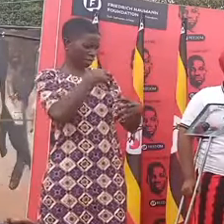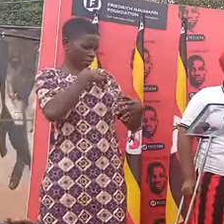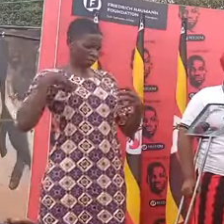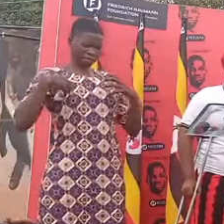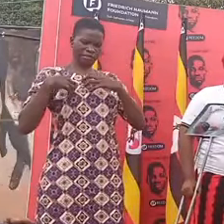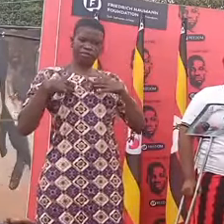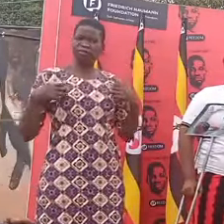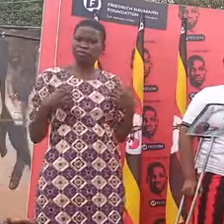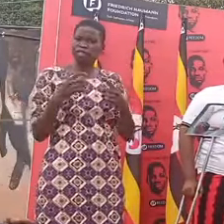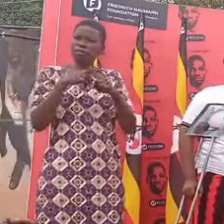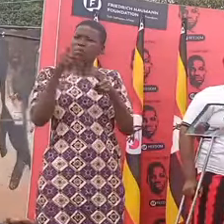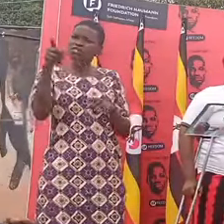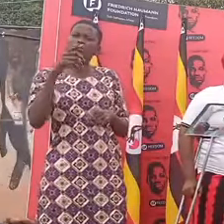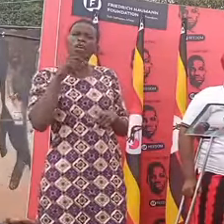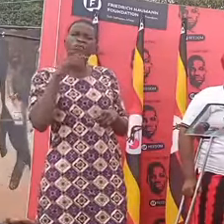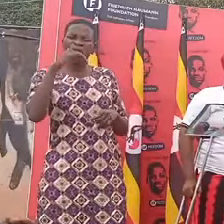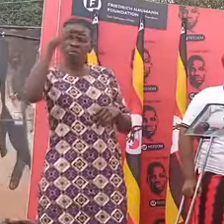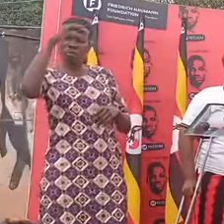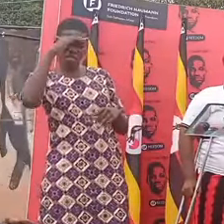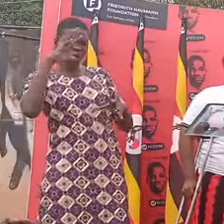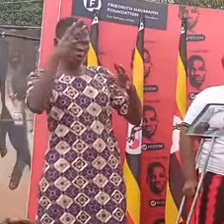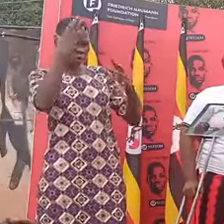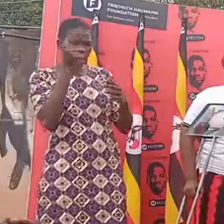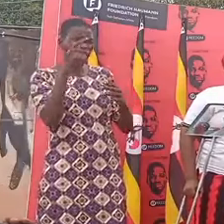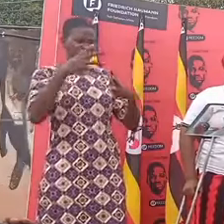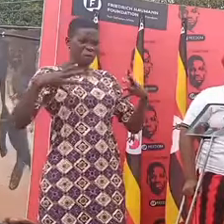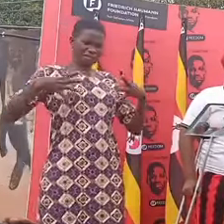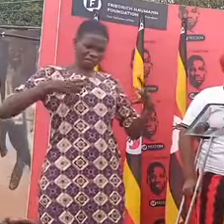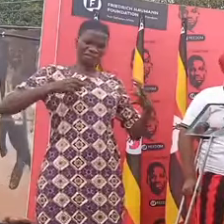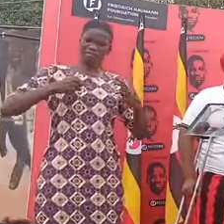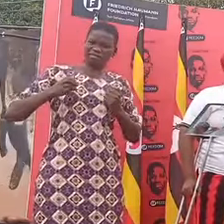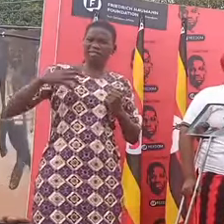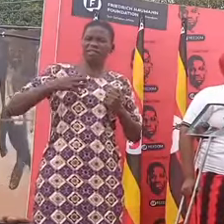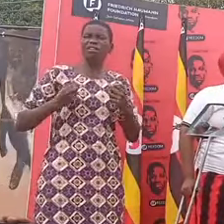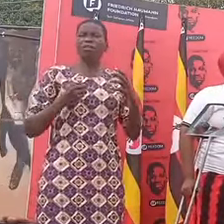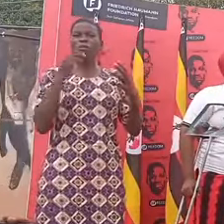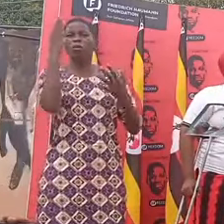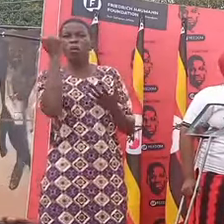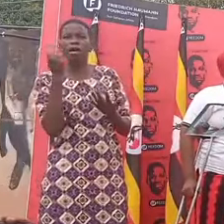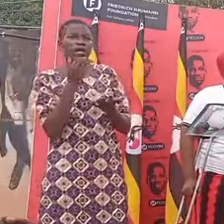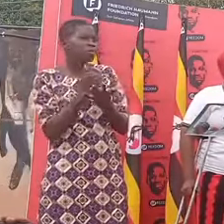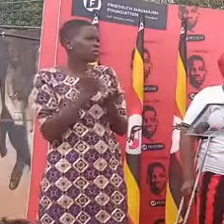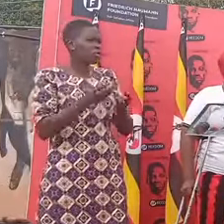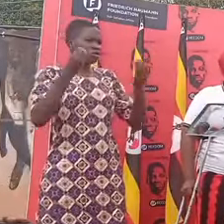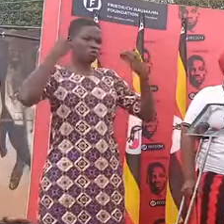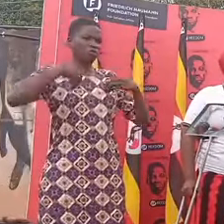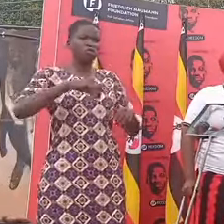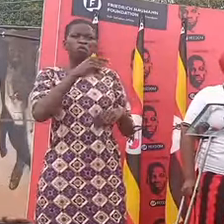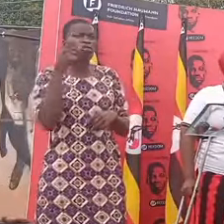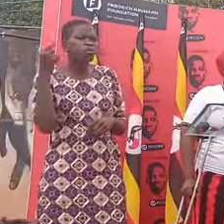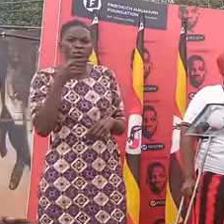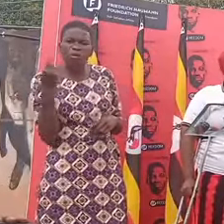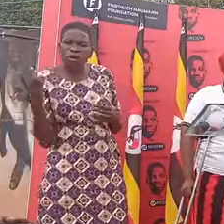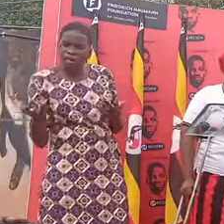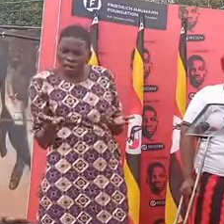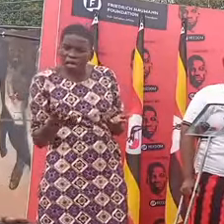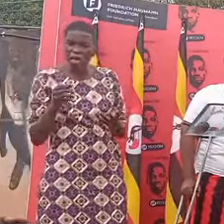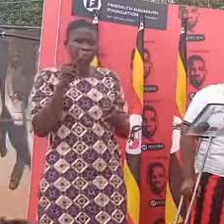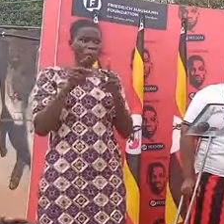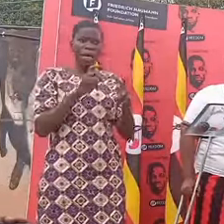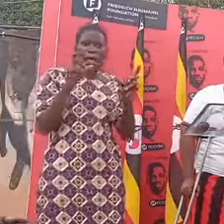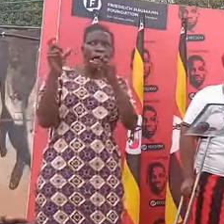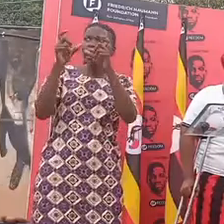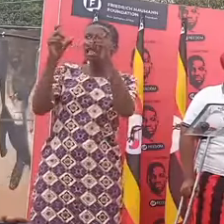ng'omusajja lwaki oba onkwata okunyiga okunkozesa bwekiti nti nyambadde ovulo nsasamaza ekitundu nyambadde